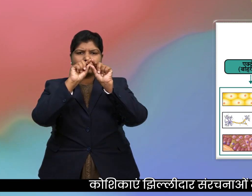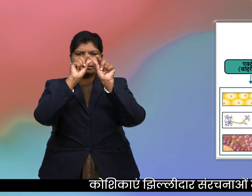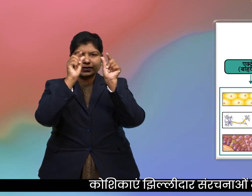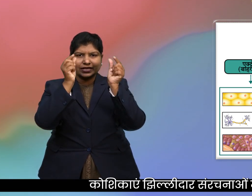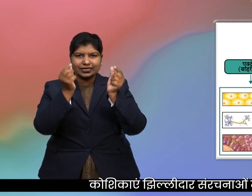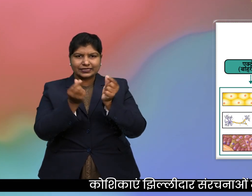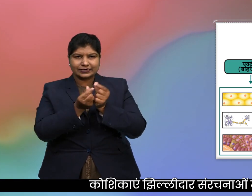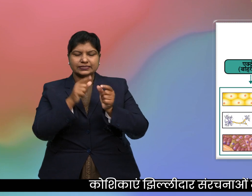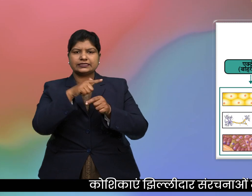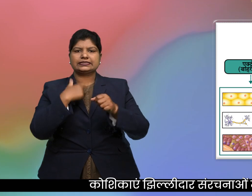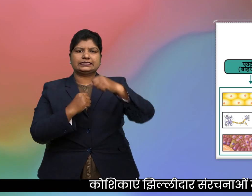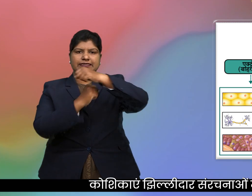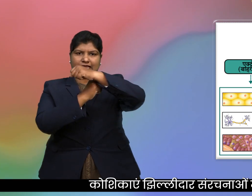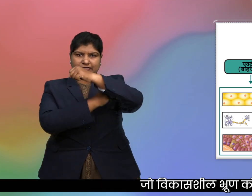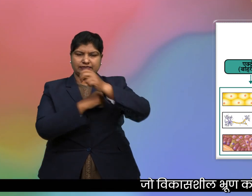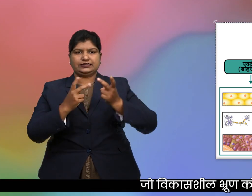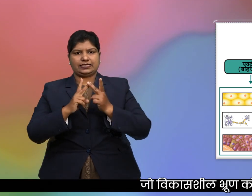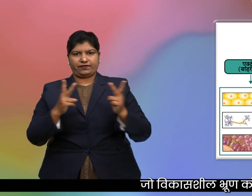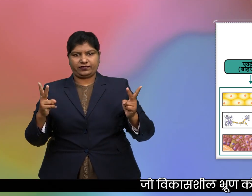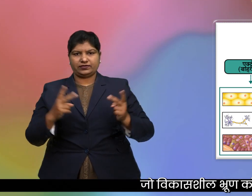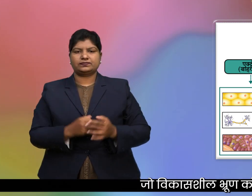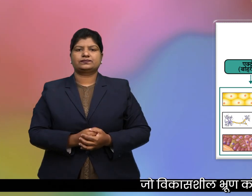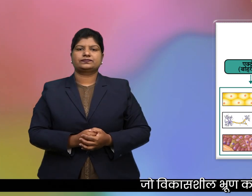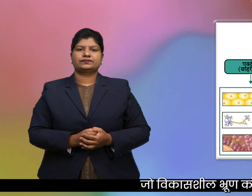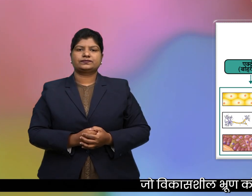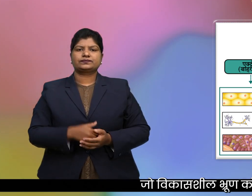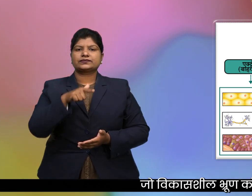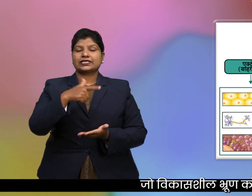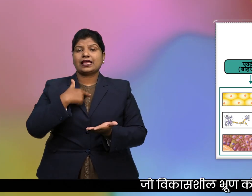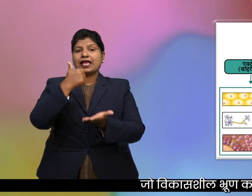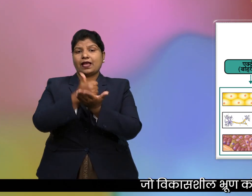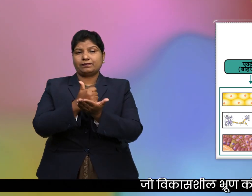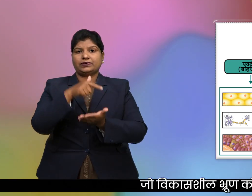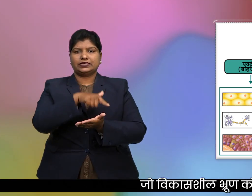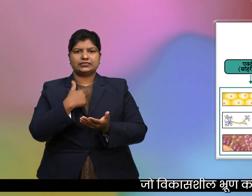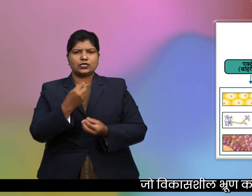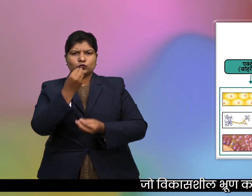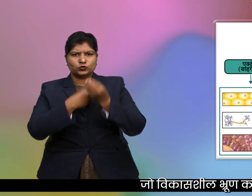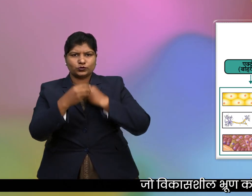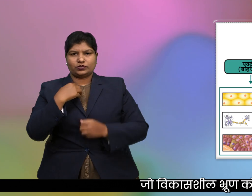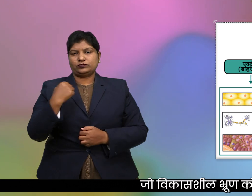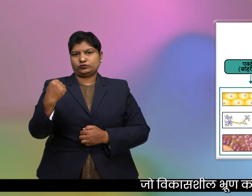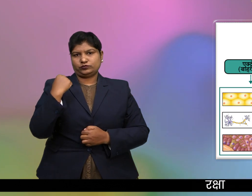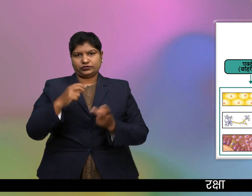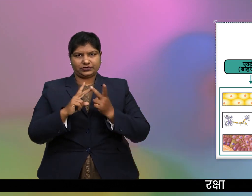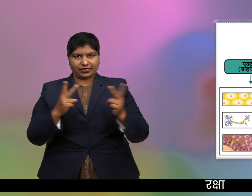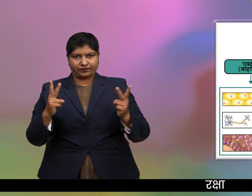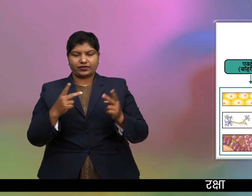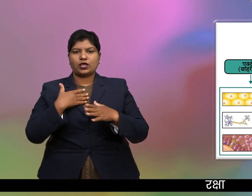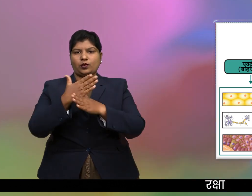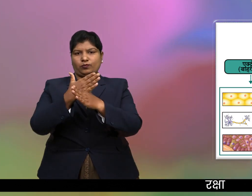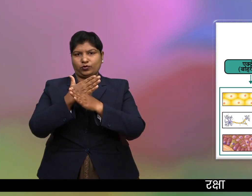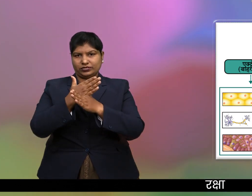होती हैं, जो विकासशील भ्रूण को पोषण,